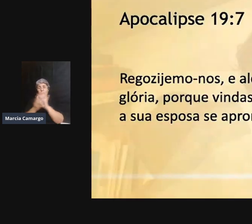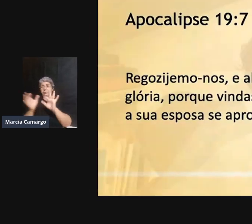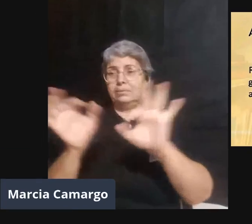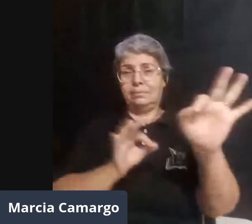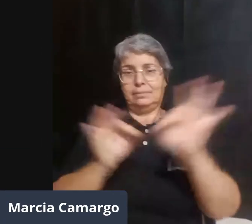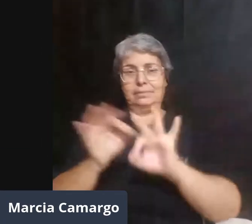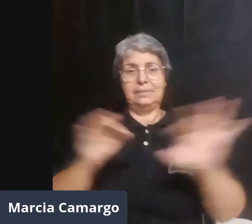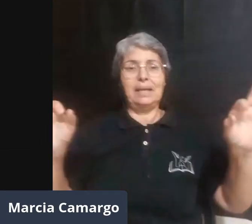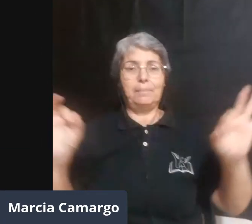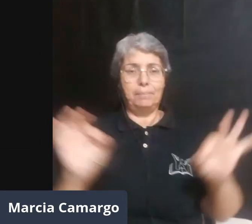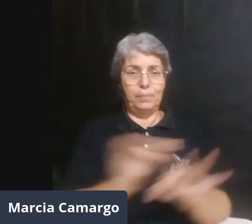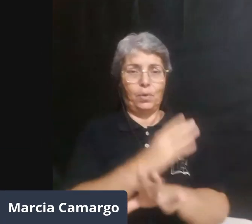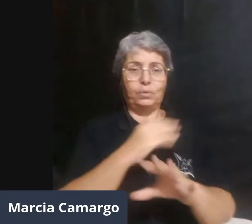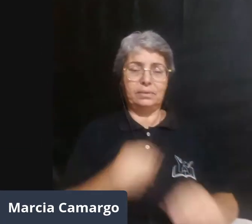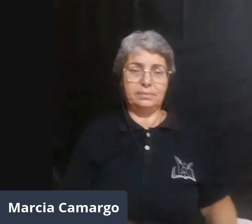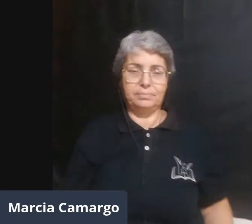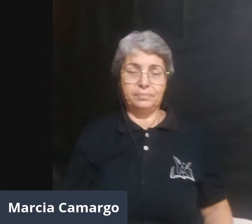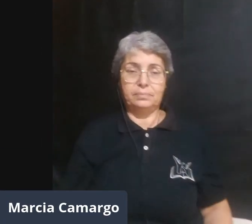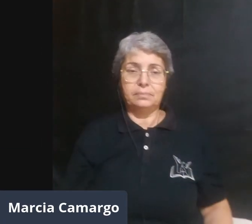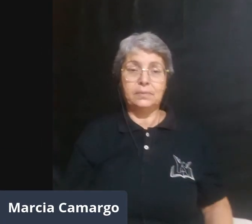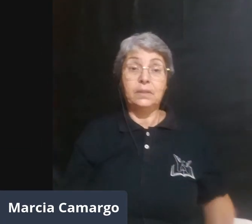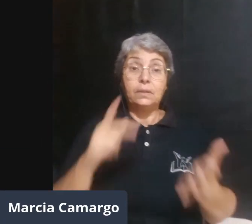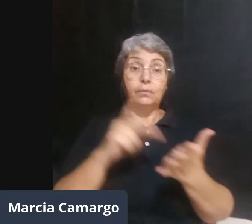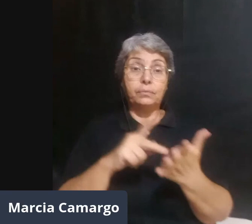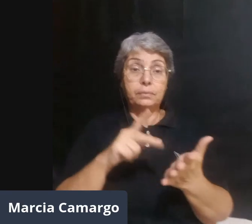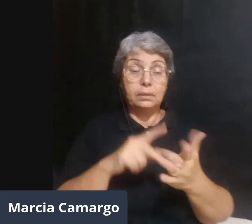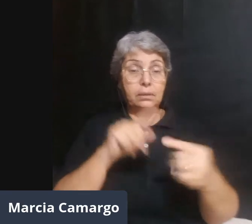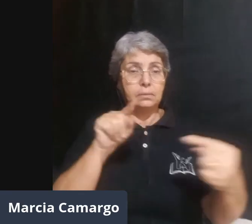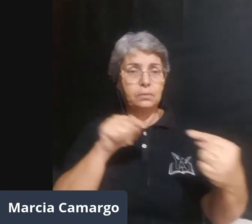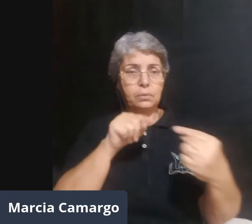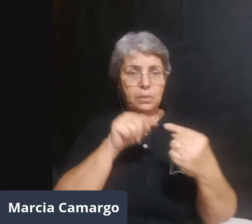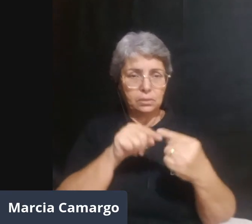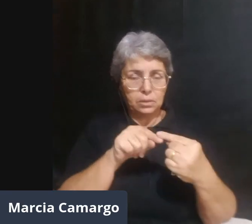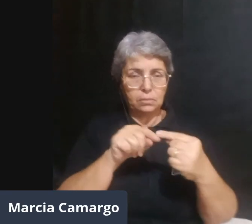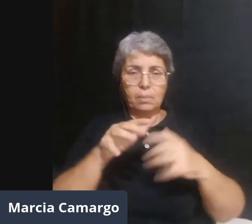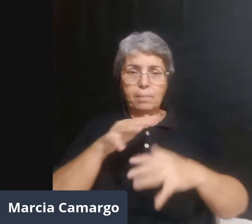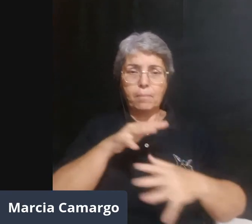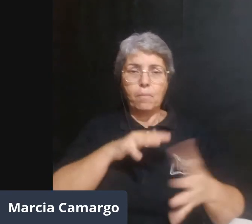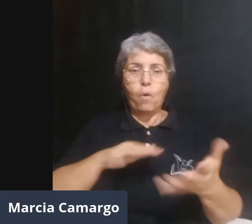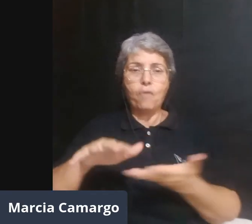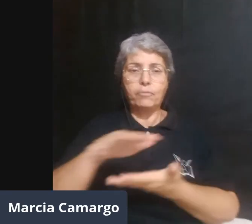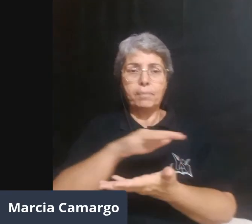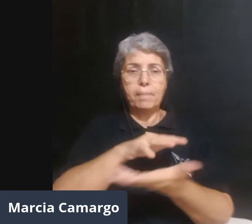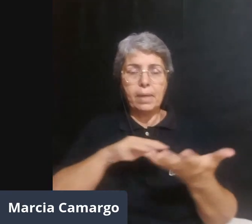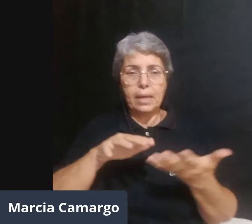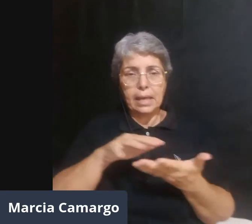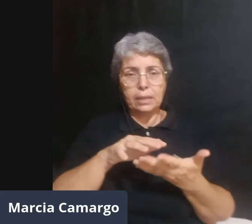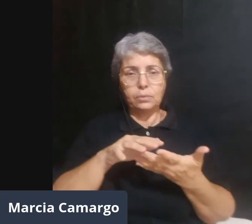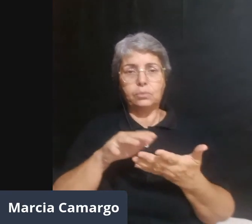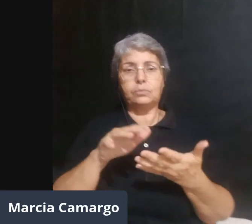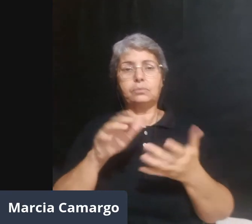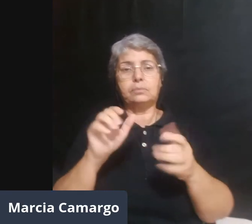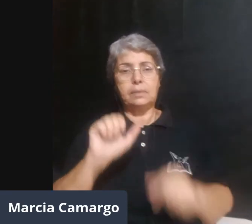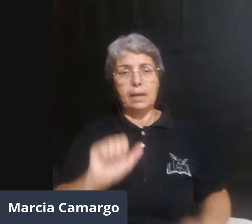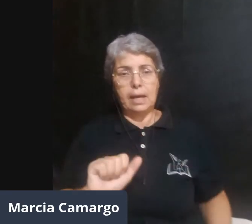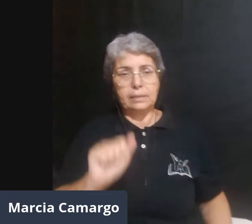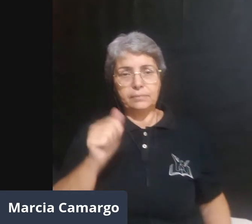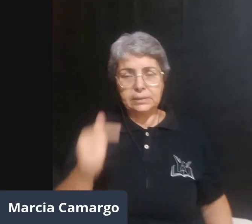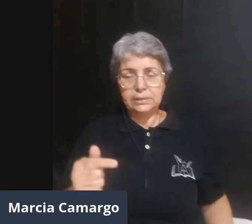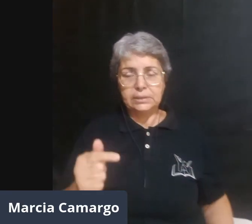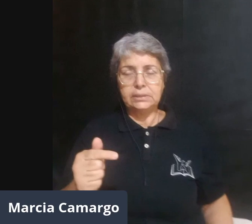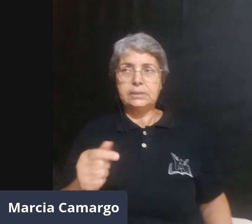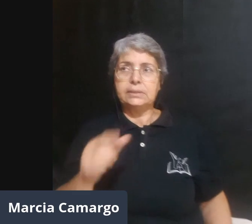O verdadeiro propósito do movimento adventista sempre foi o preparo para o retorno de Jesus Cristo. Esse